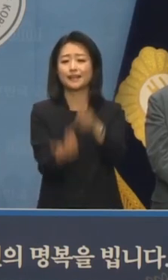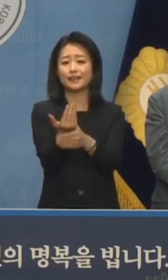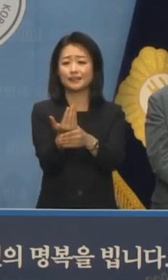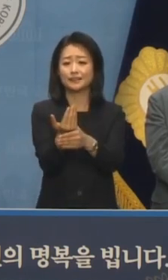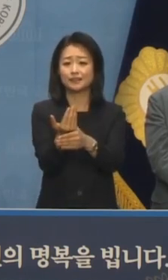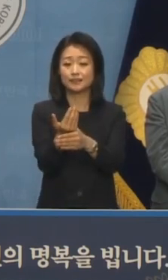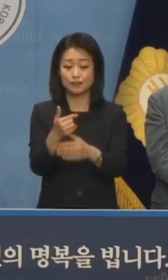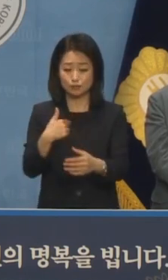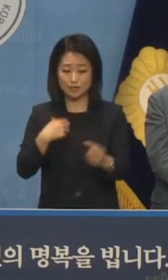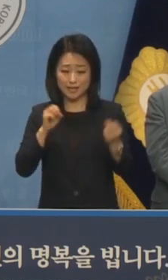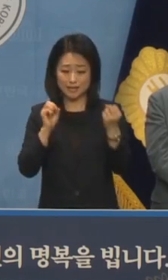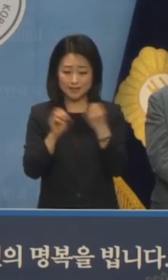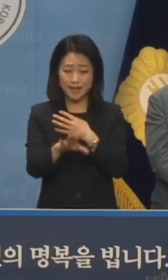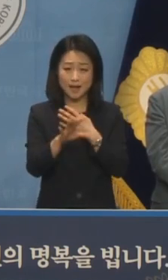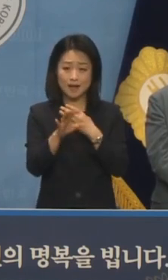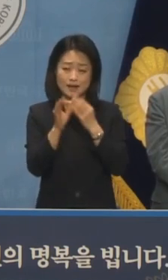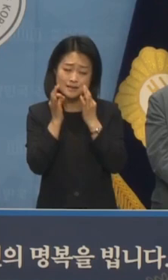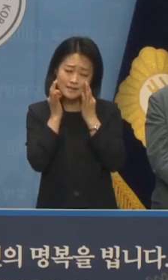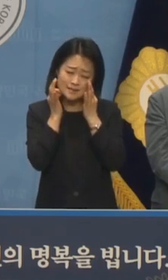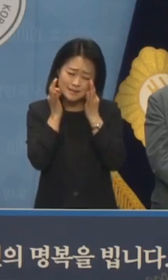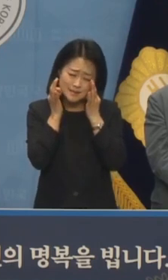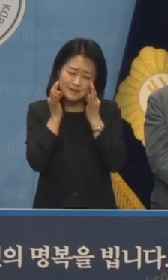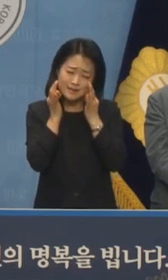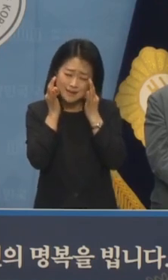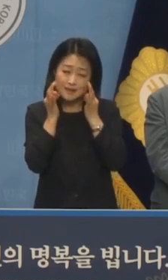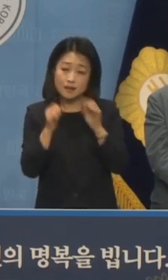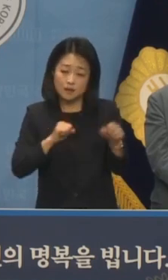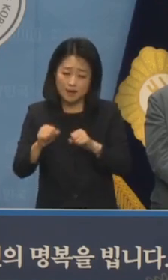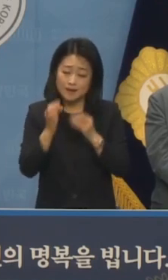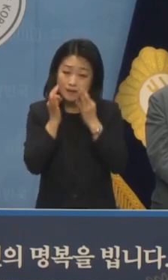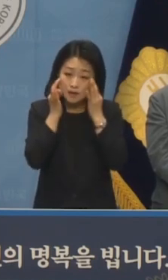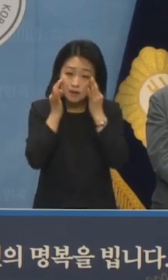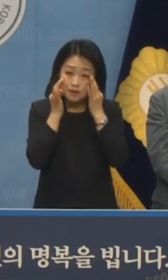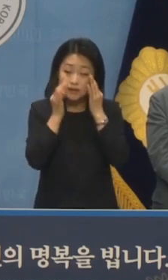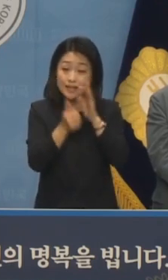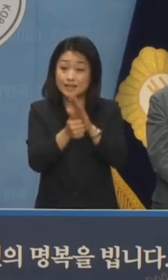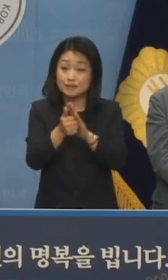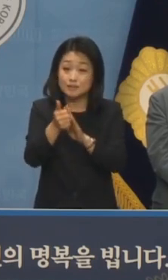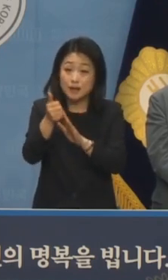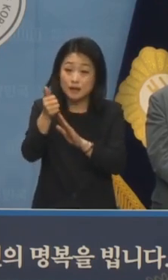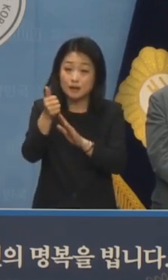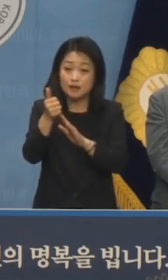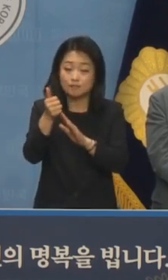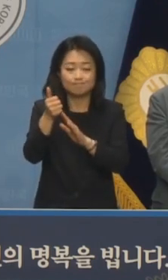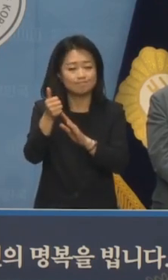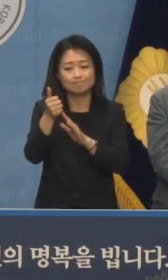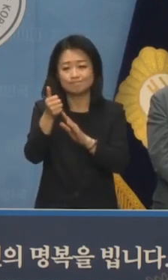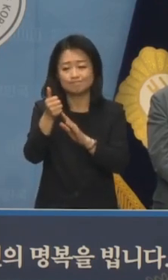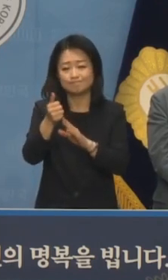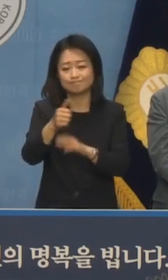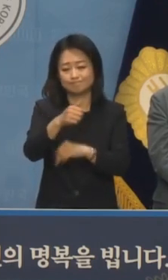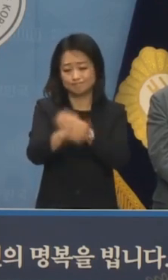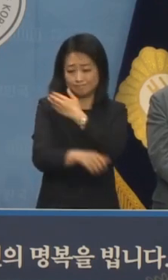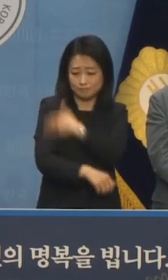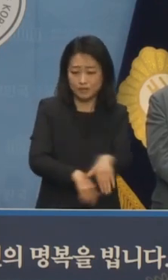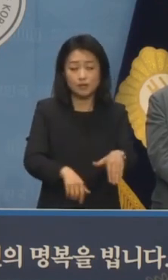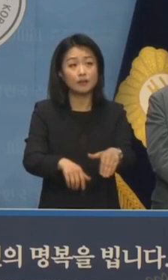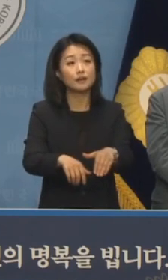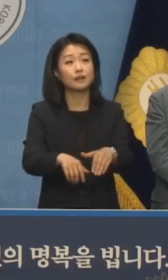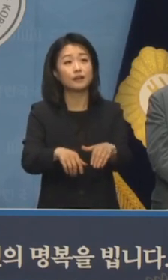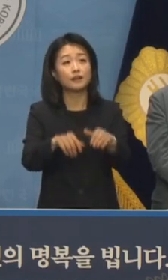응답할 것이라는 희망이 조금은 있었습니다. 그러나 외쳤으나 외면하는 정부를